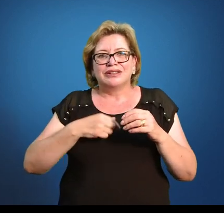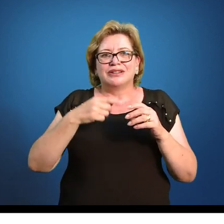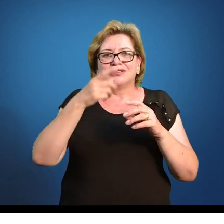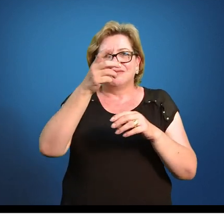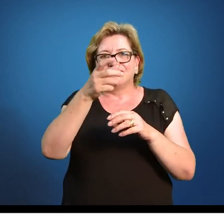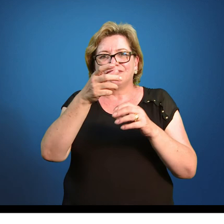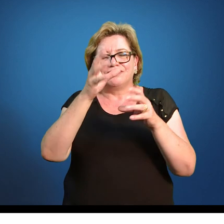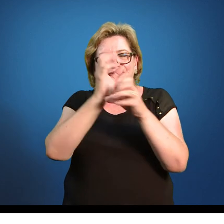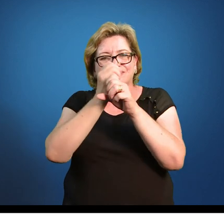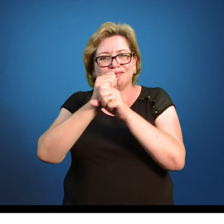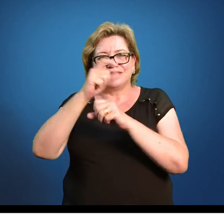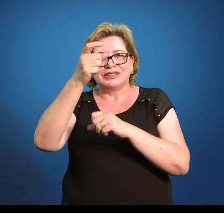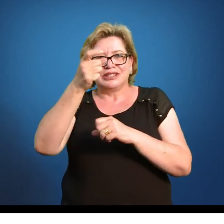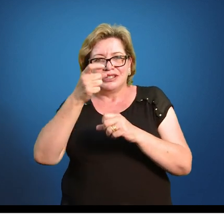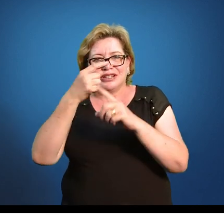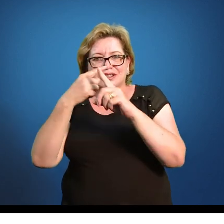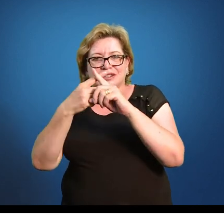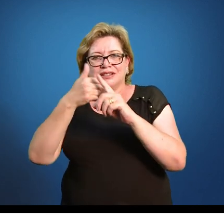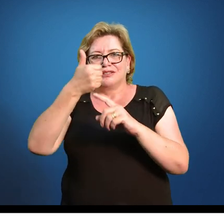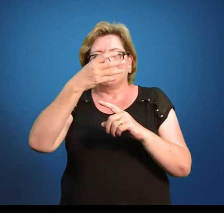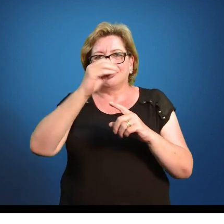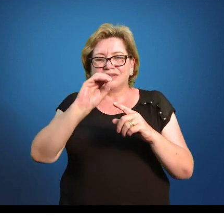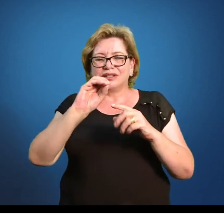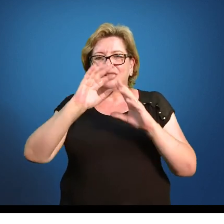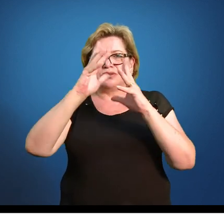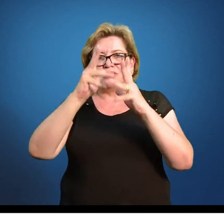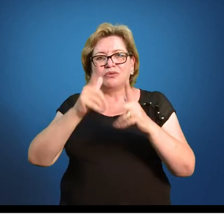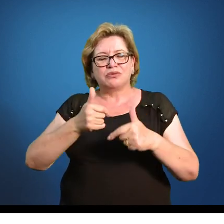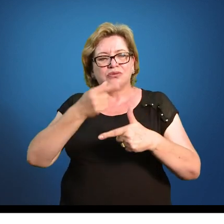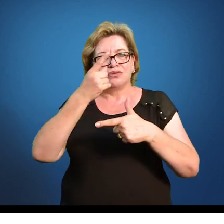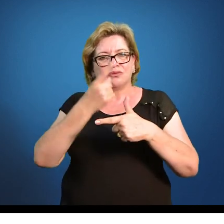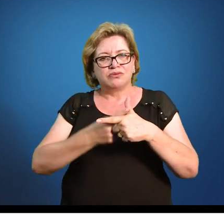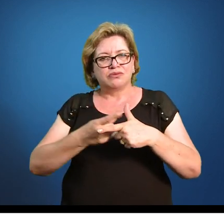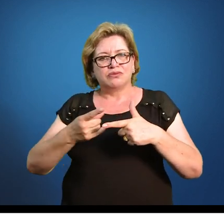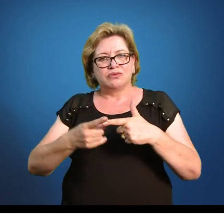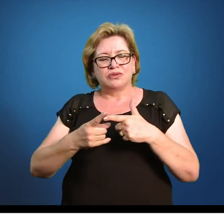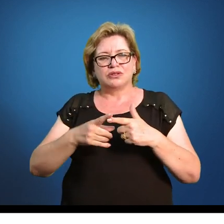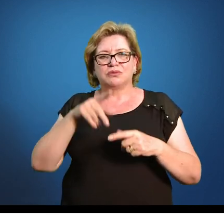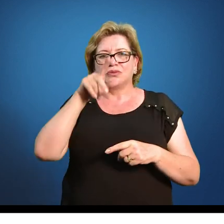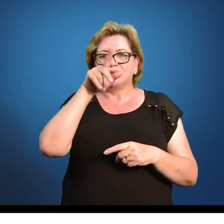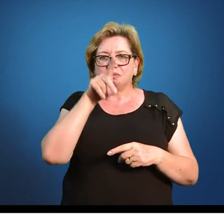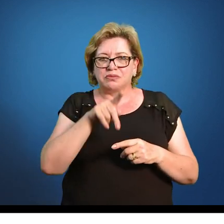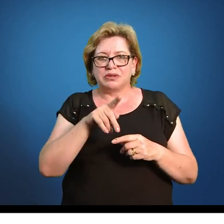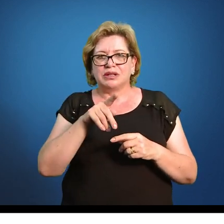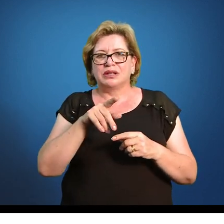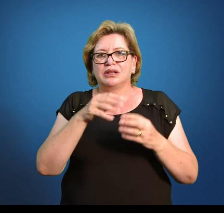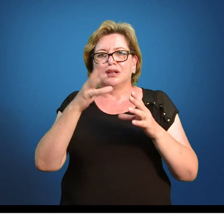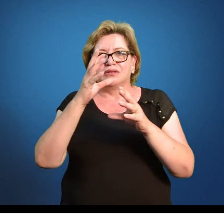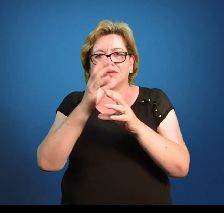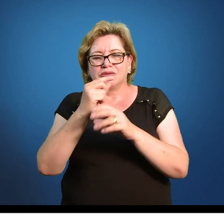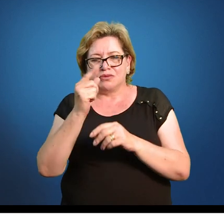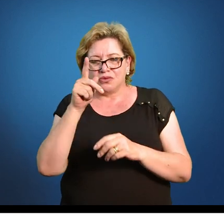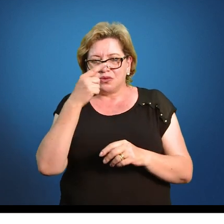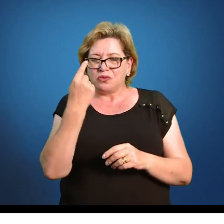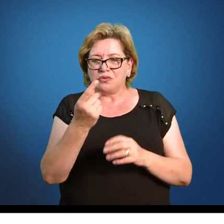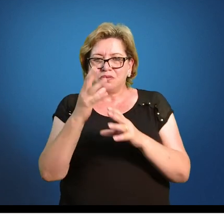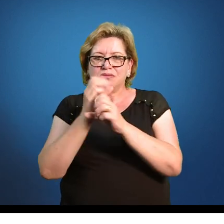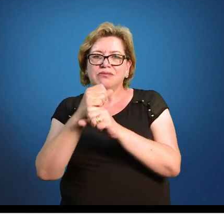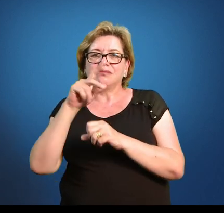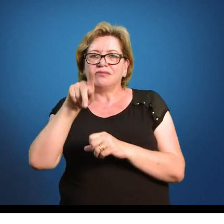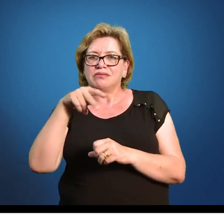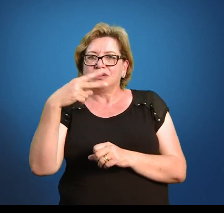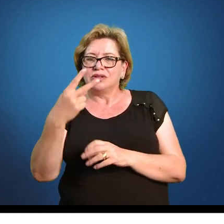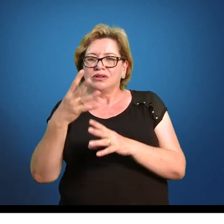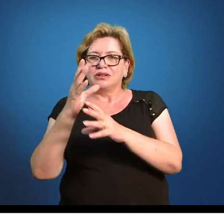vezes P. E tudo isso dividido por quem? Por P1 mais P2